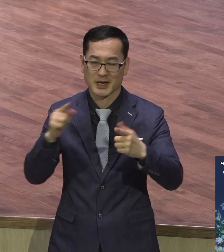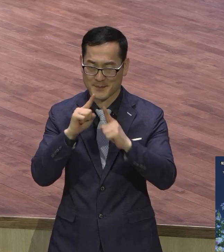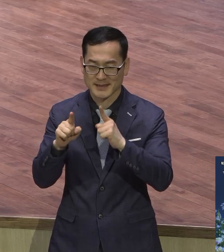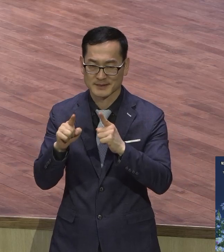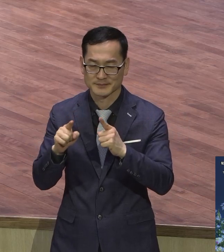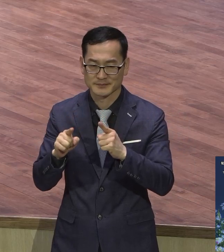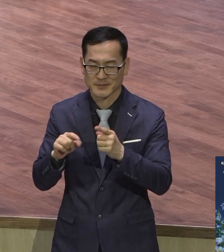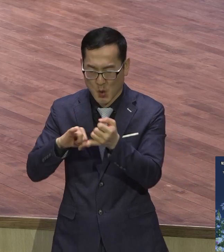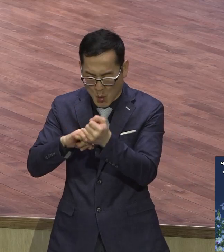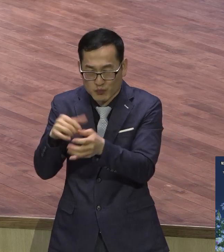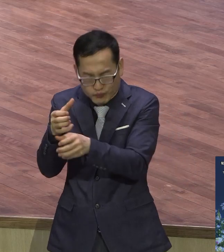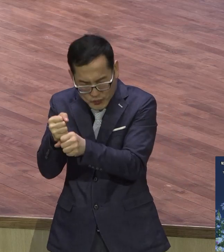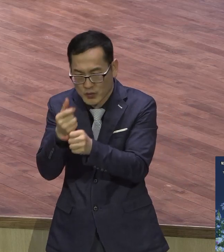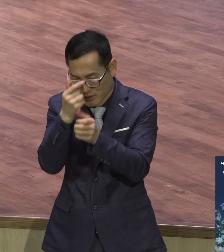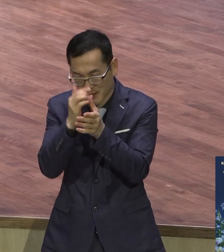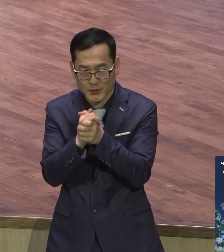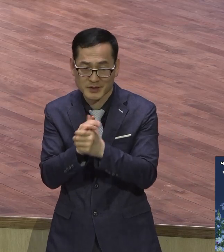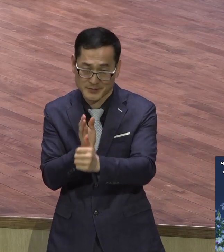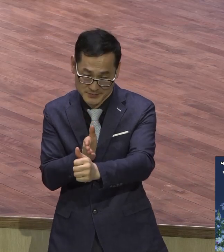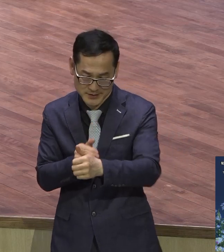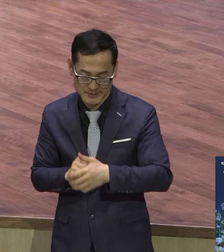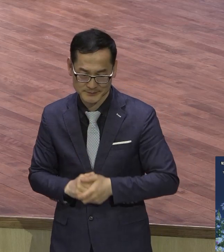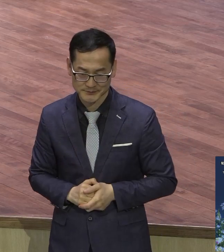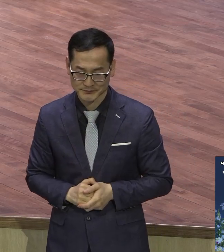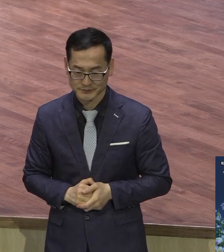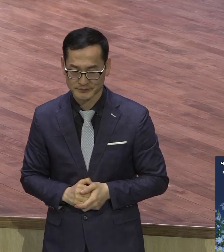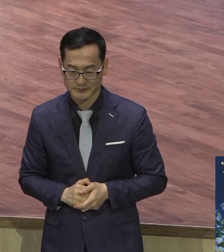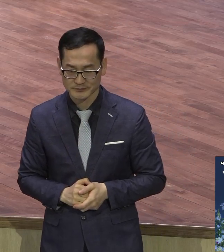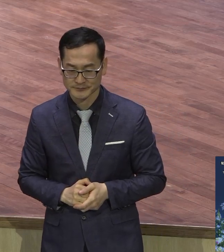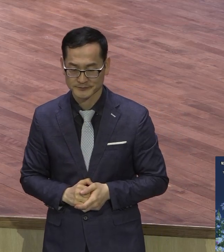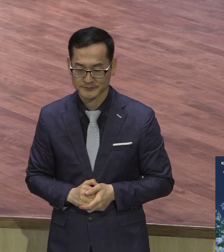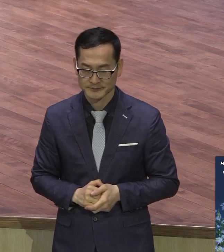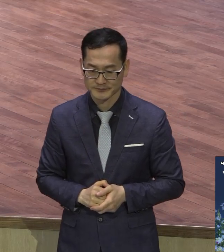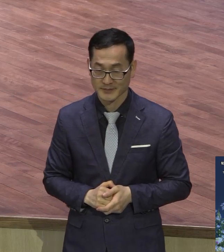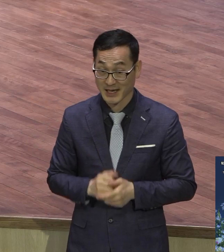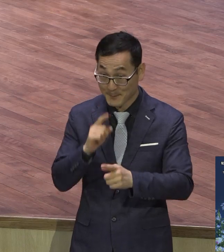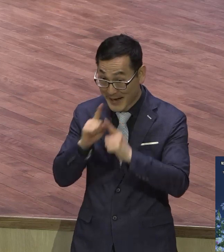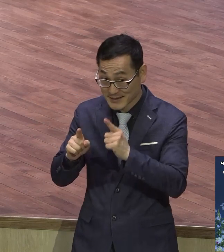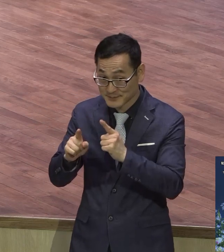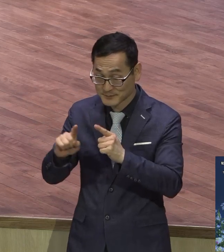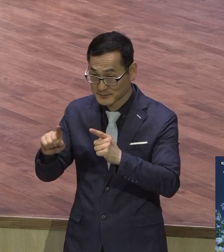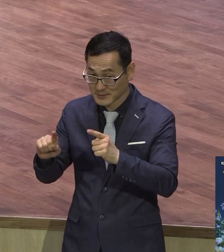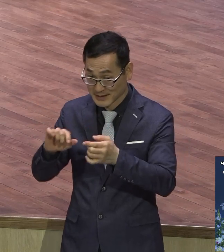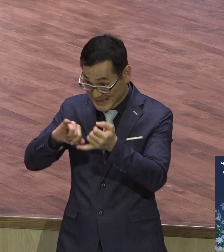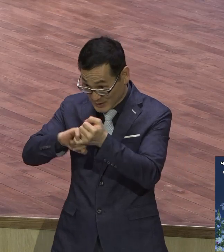확인해야 돼요. 하나님 이 말씀이 성취되는 것을 여러분 가정에서 확인할 수 있어요.